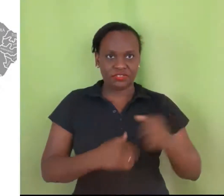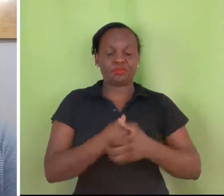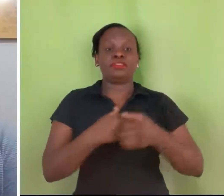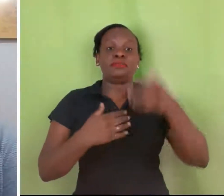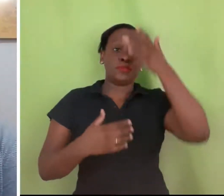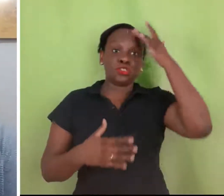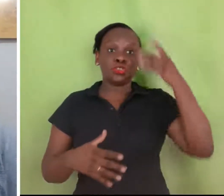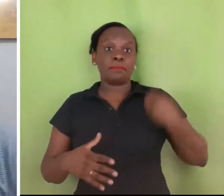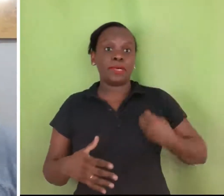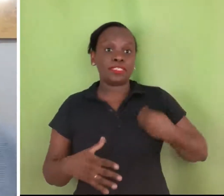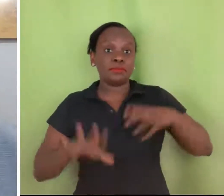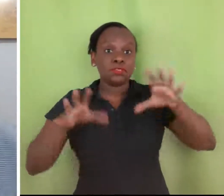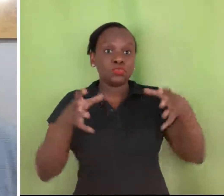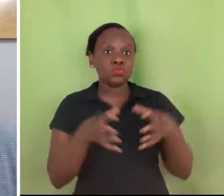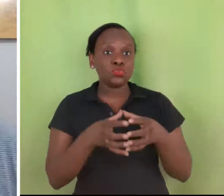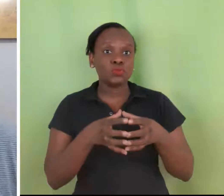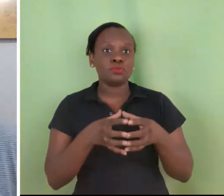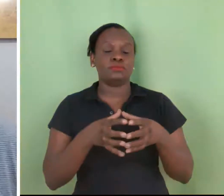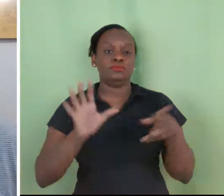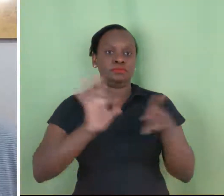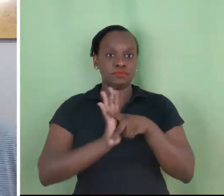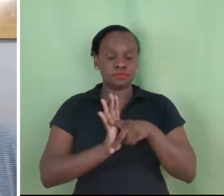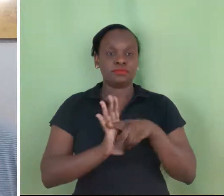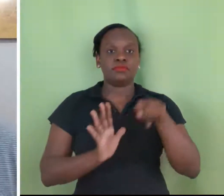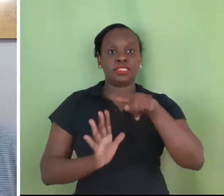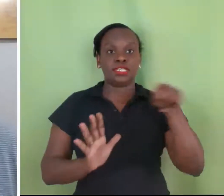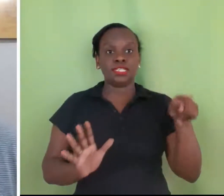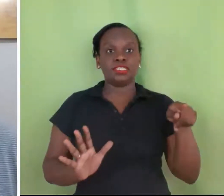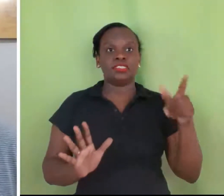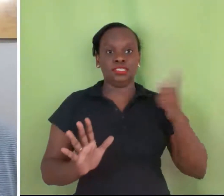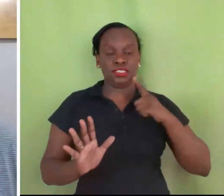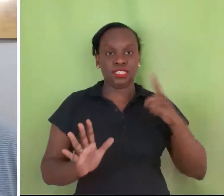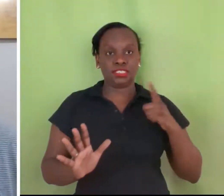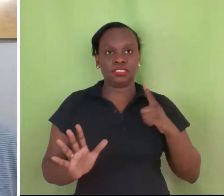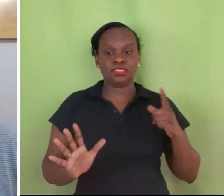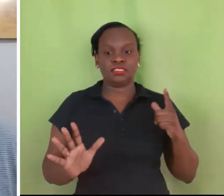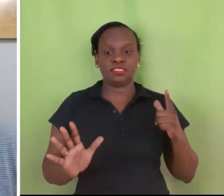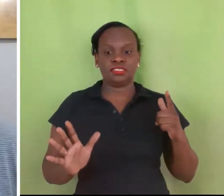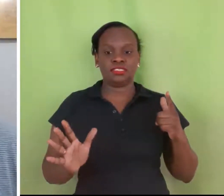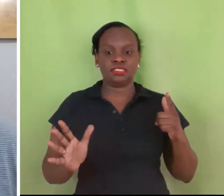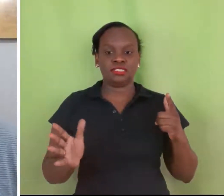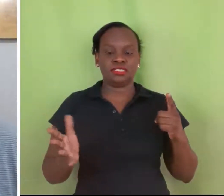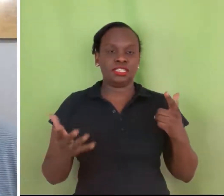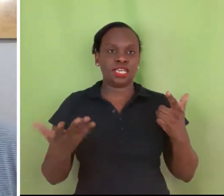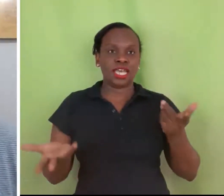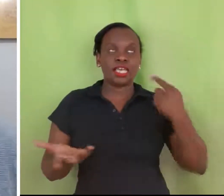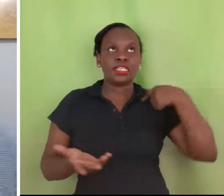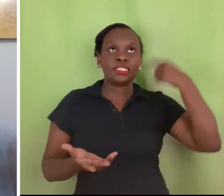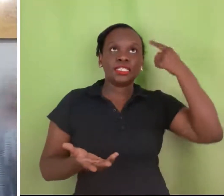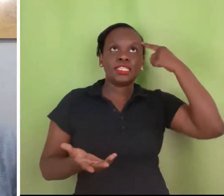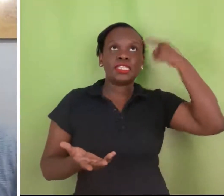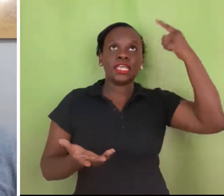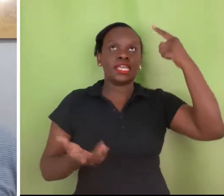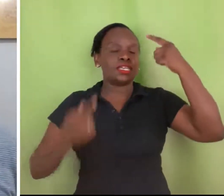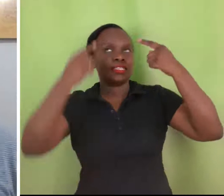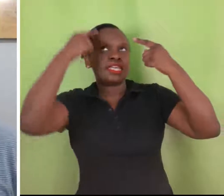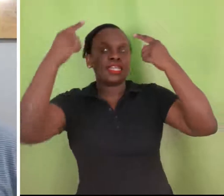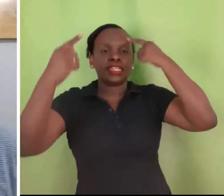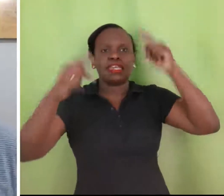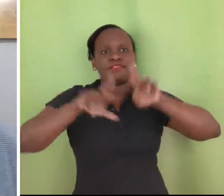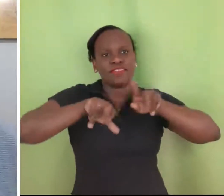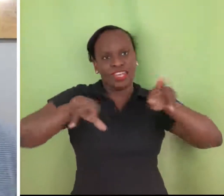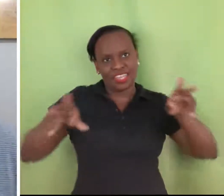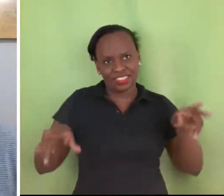da Conjuração, né, eles tinham lá, né, Eles tinham uma ideia, muitas ideias, na